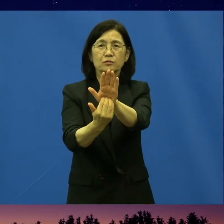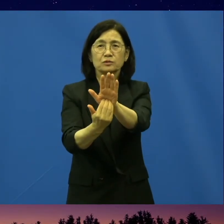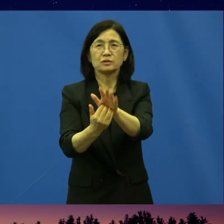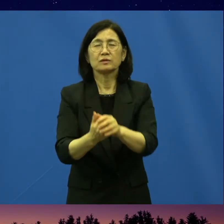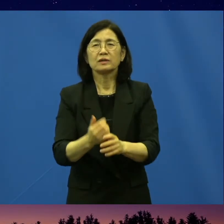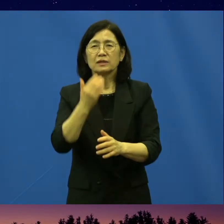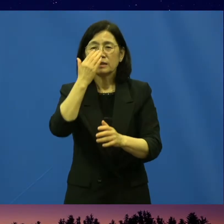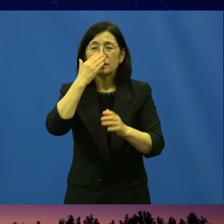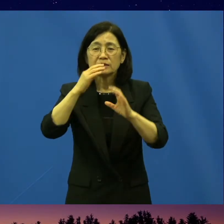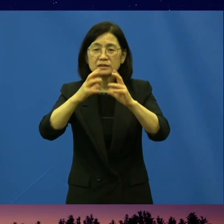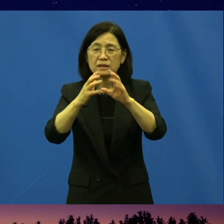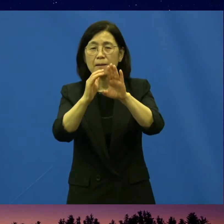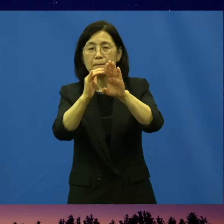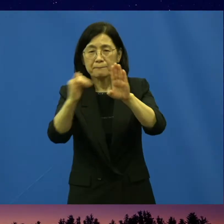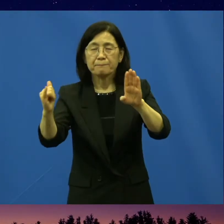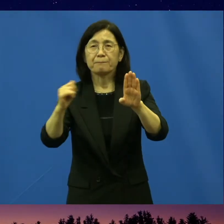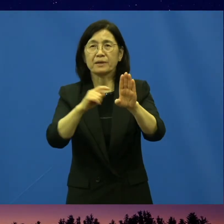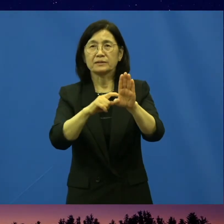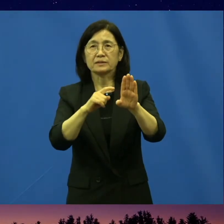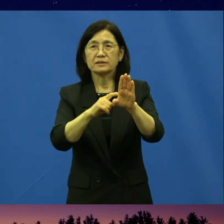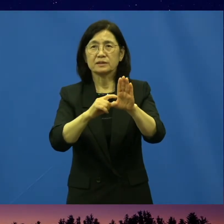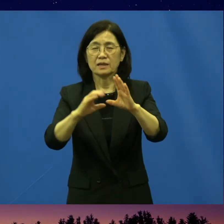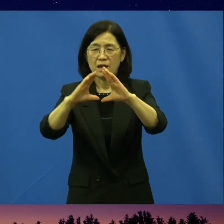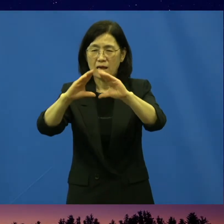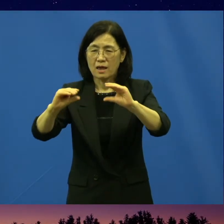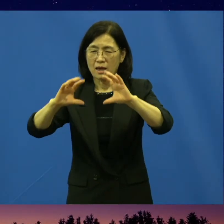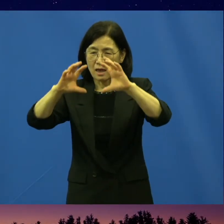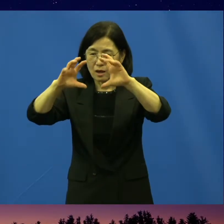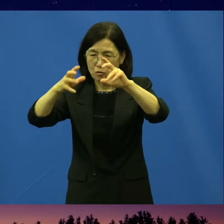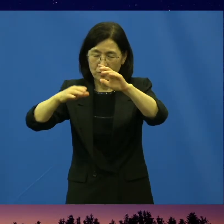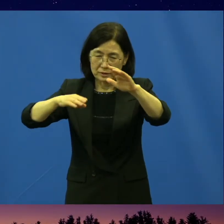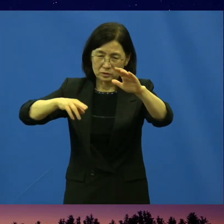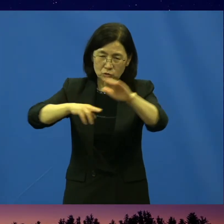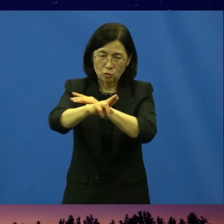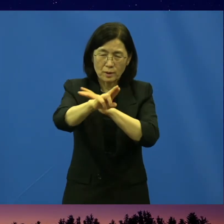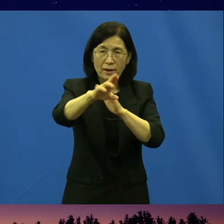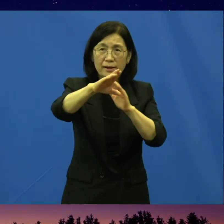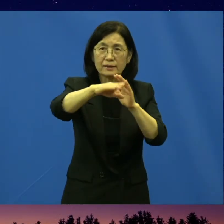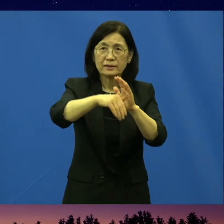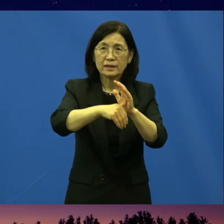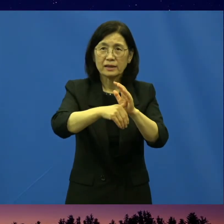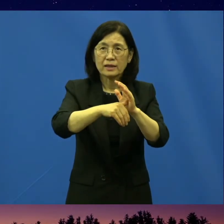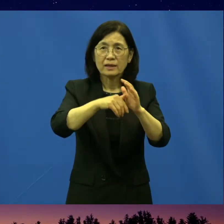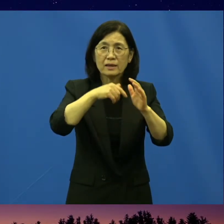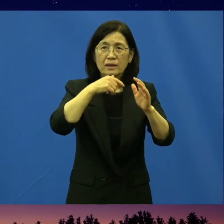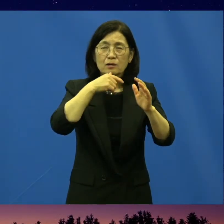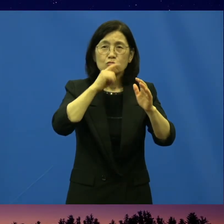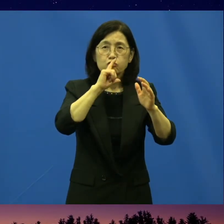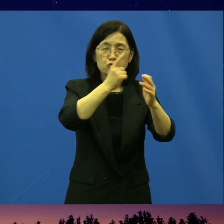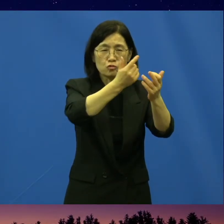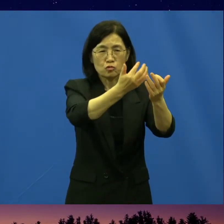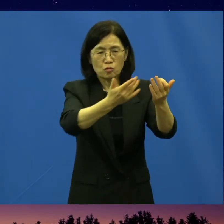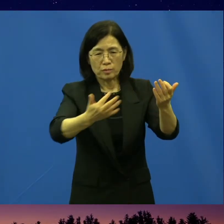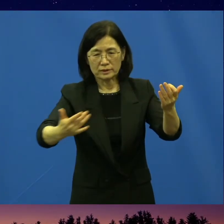이스라엘 백성들이 애굽에 출애굽을 할 때 어떻게 해요? 홍해를 건너가요. 물을 건너가요.